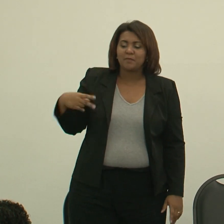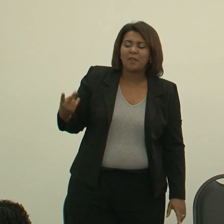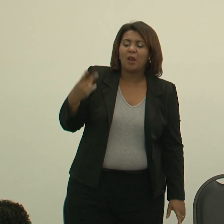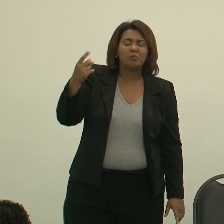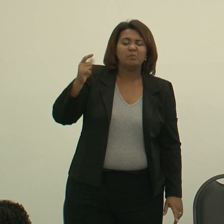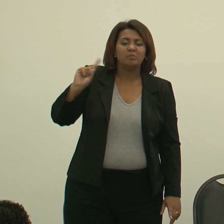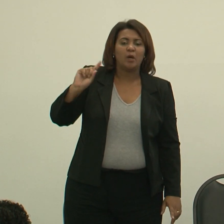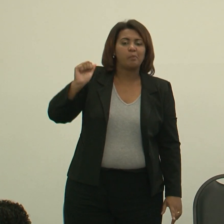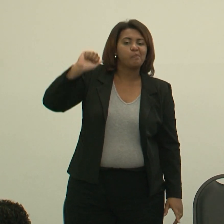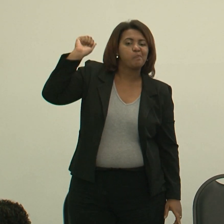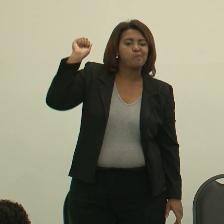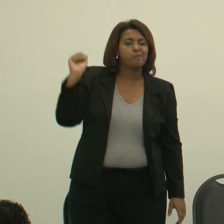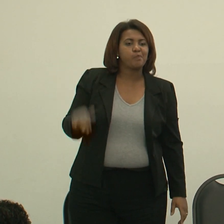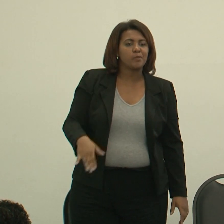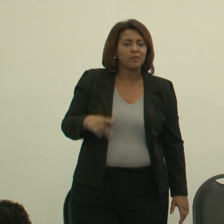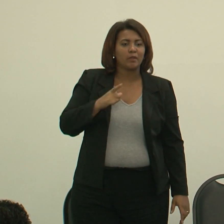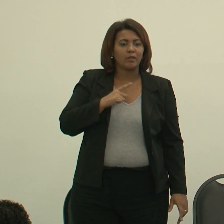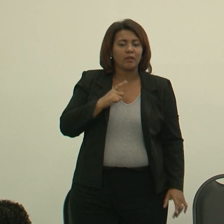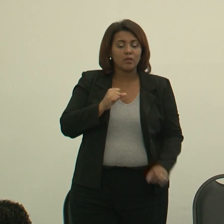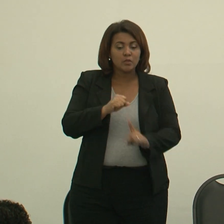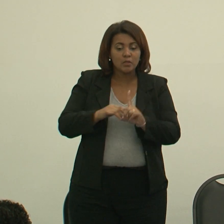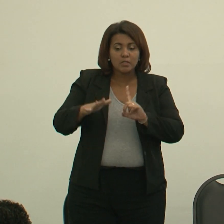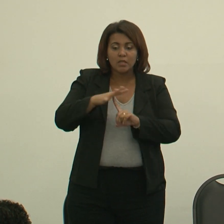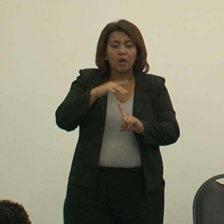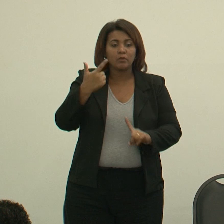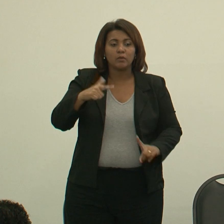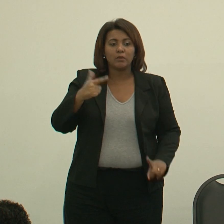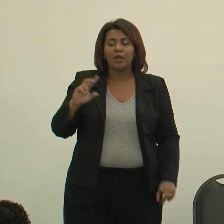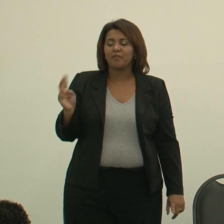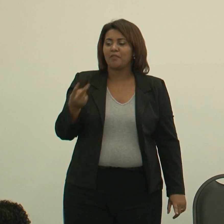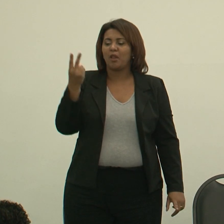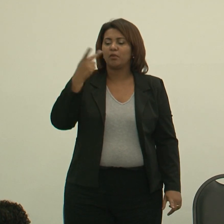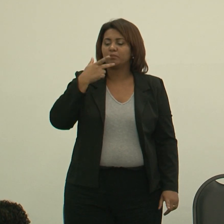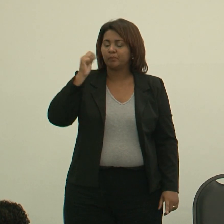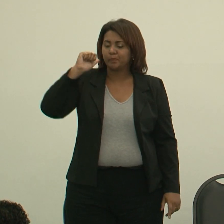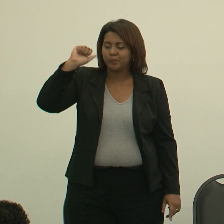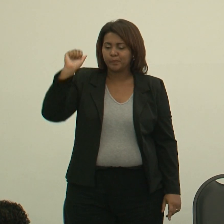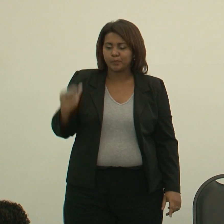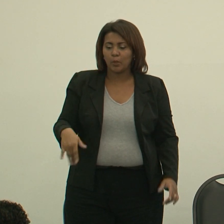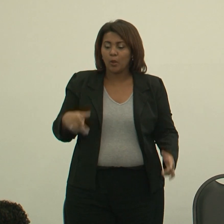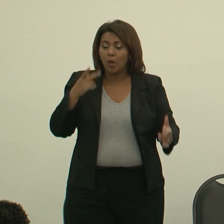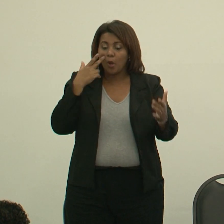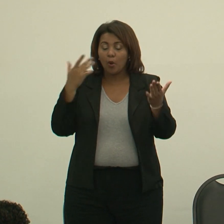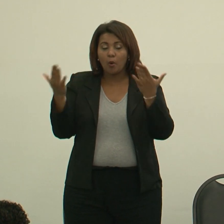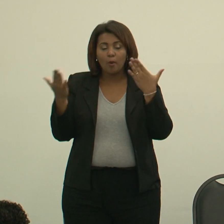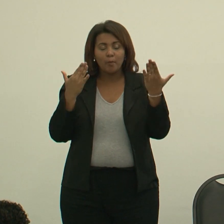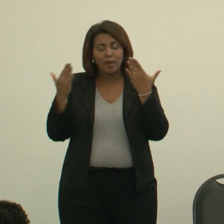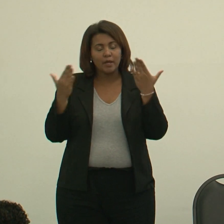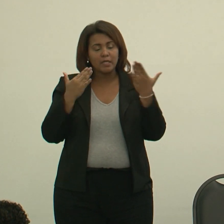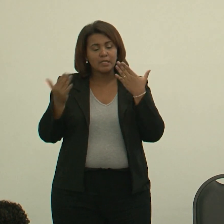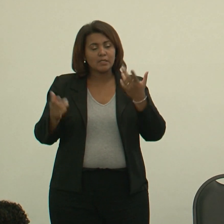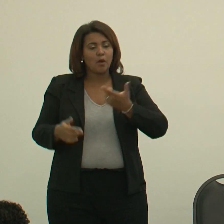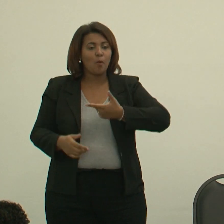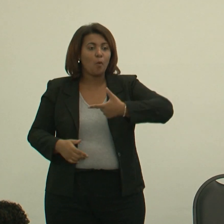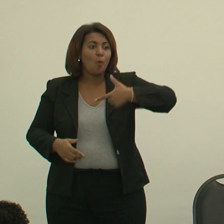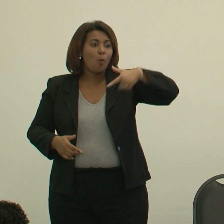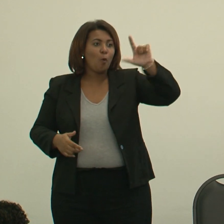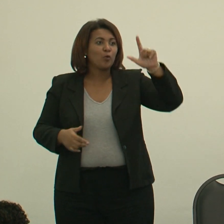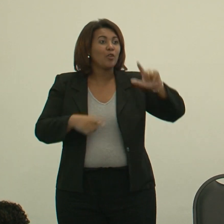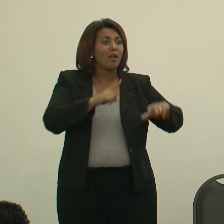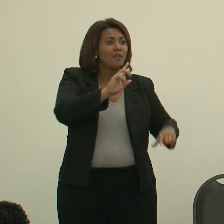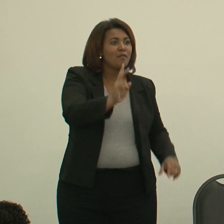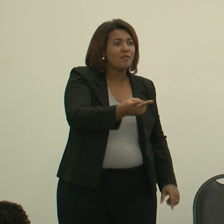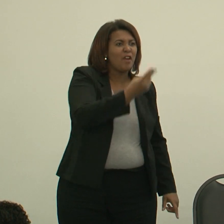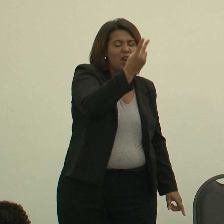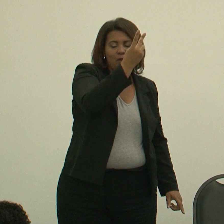menos valor social. E esse algo que tem menos valor social, em comparação com um outro que tem mais valor, ele